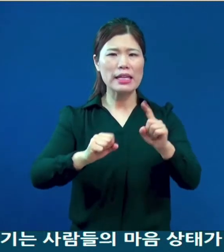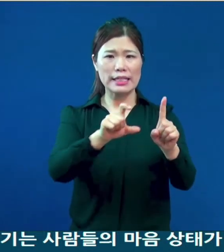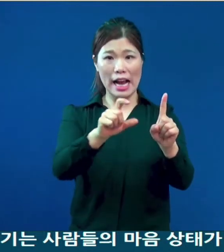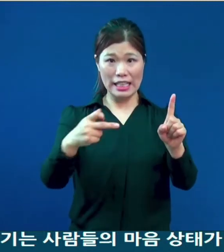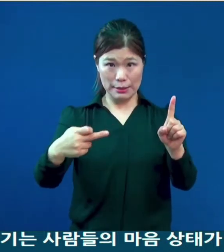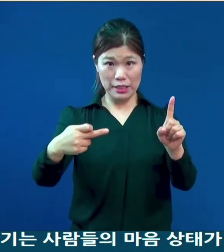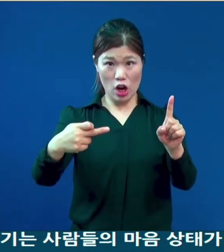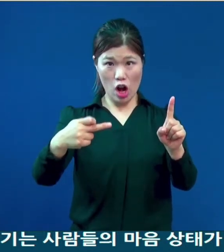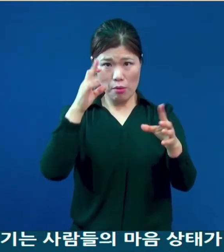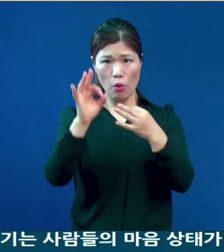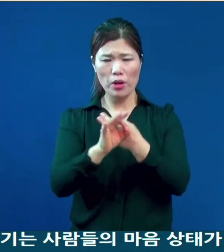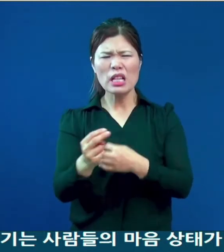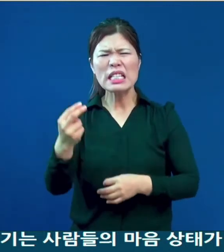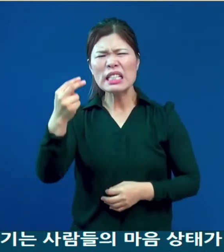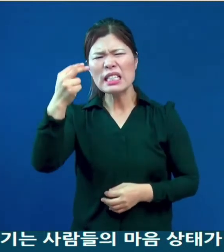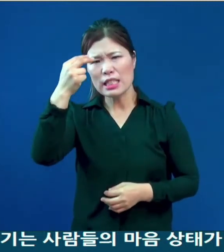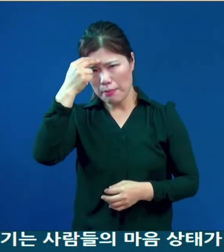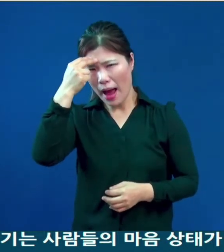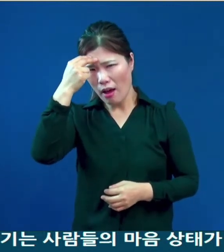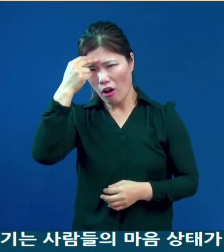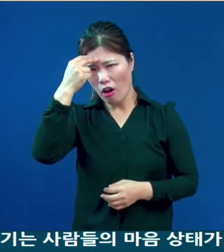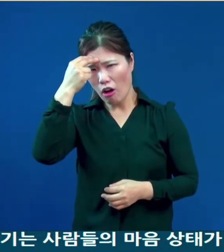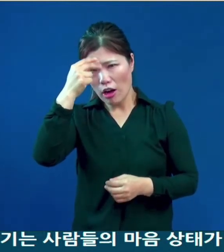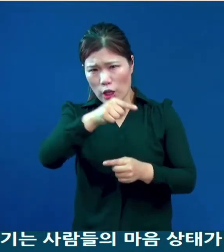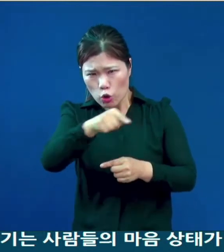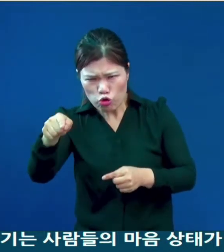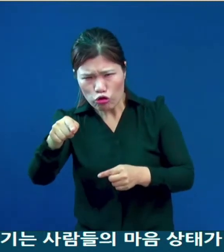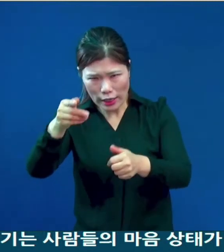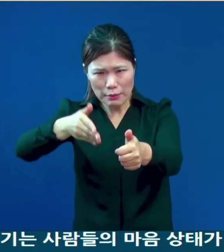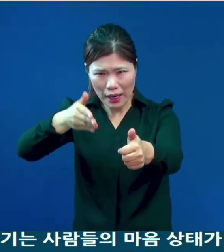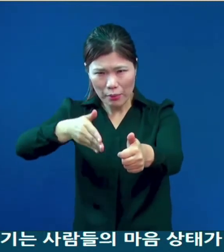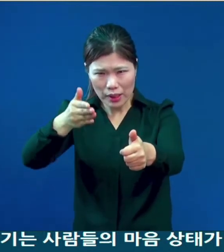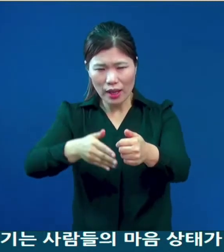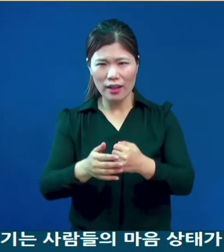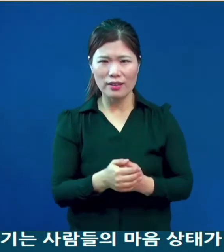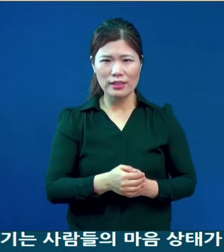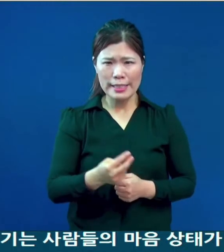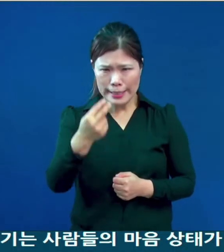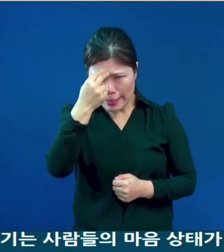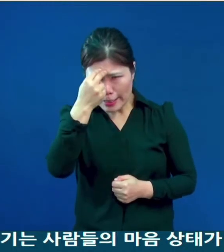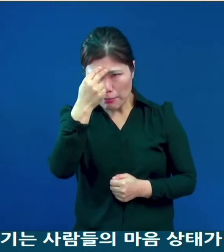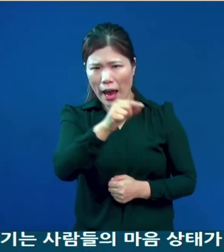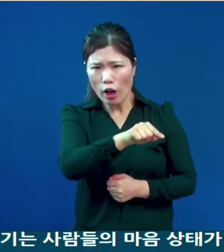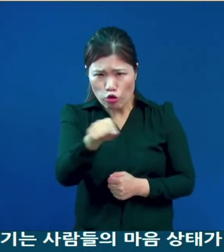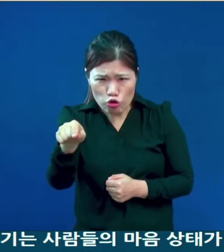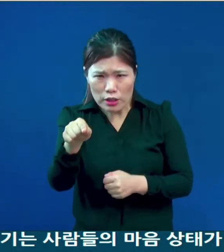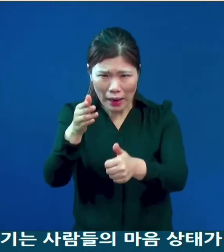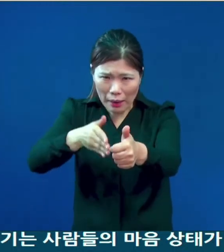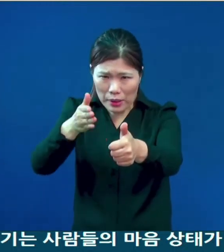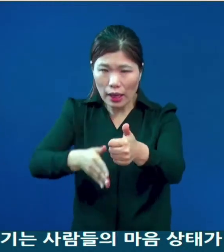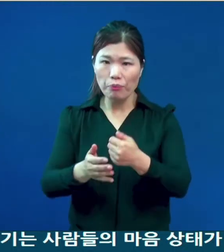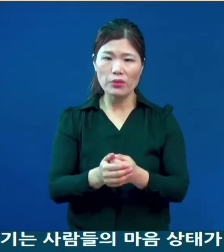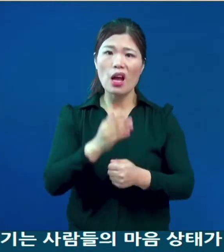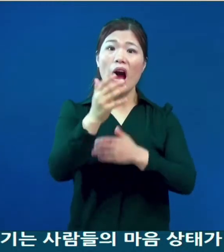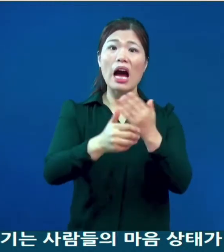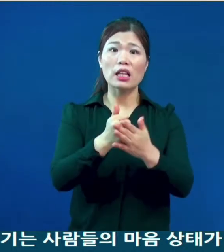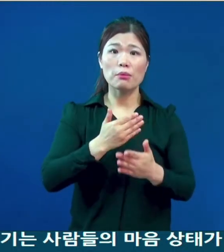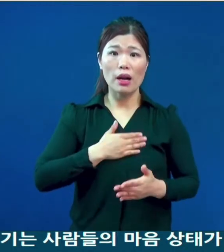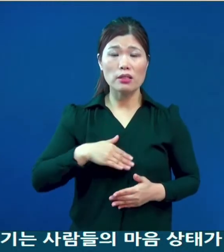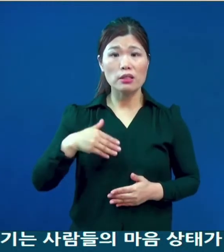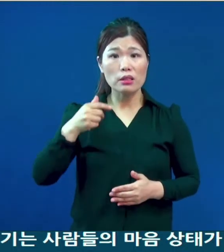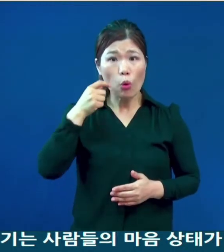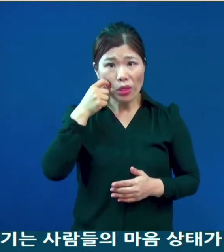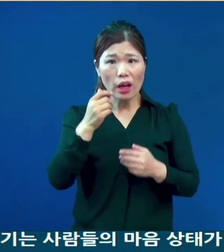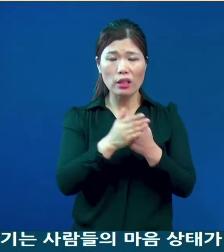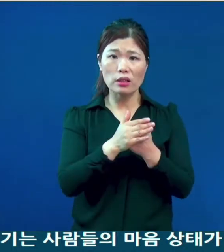말씀, 근심하여. 세 가지 밑줄 그으셨습니까? 하나님을 알지 못하니까,